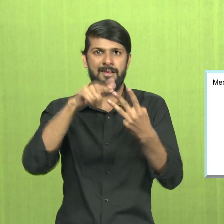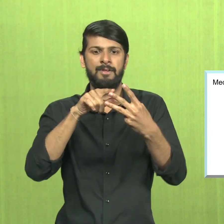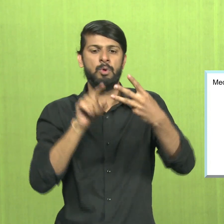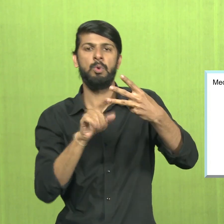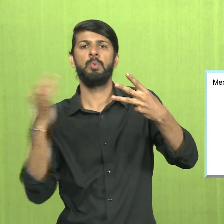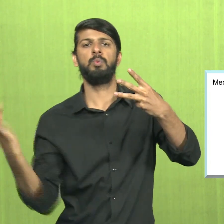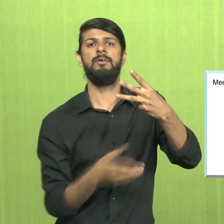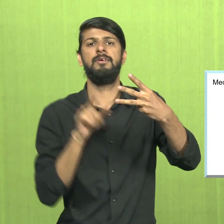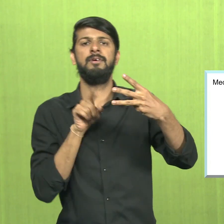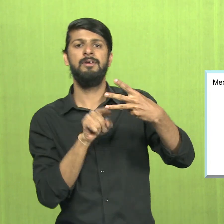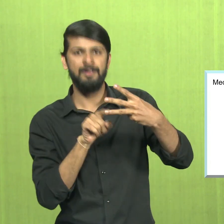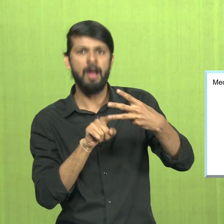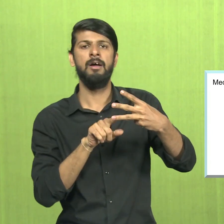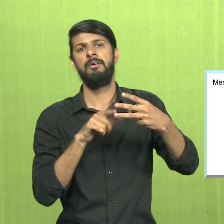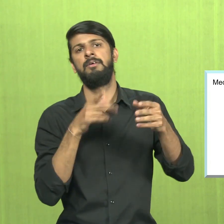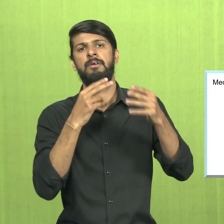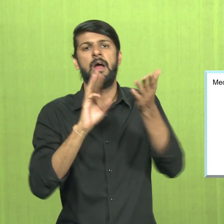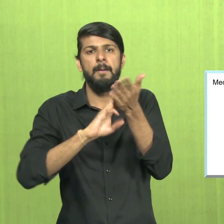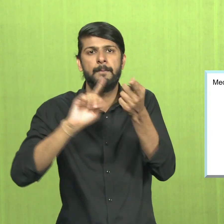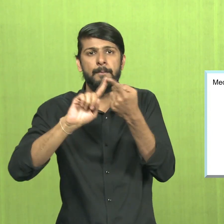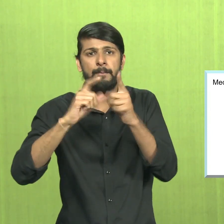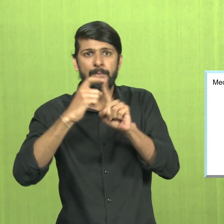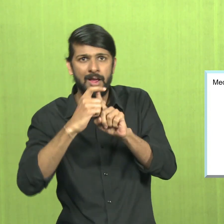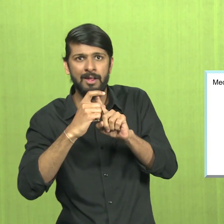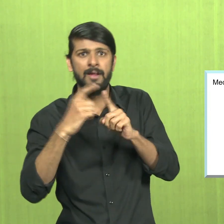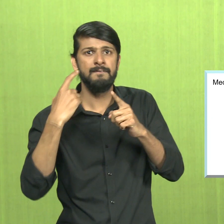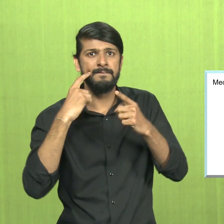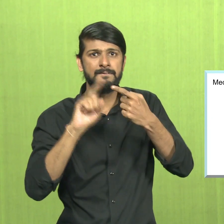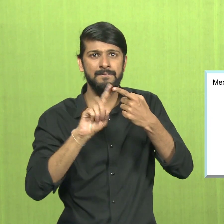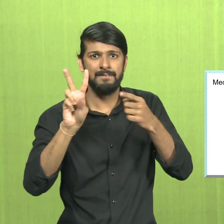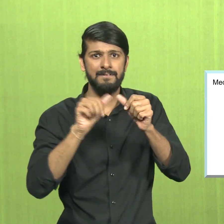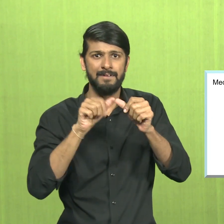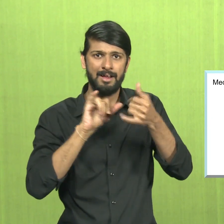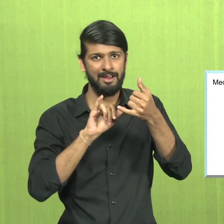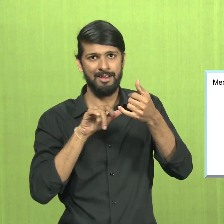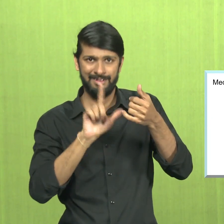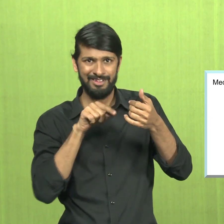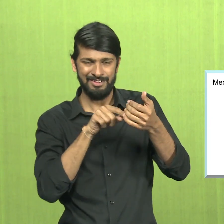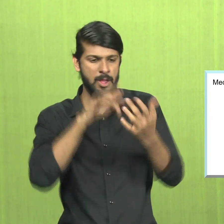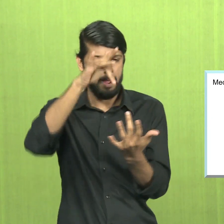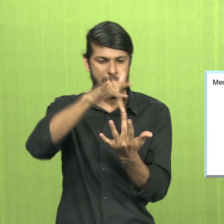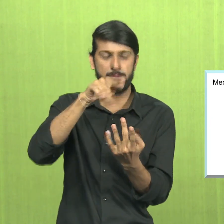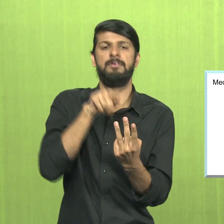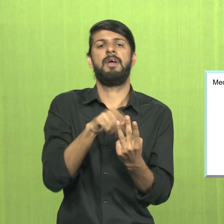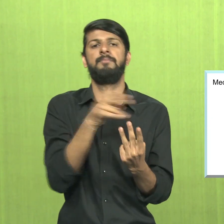कि सोशल मीडिया पर पीरियड ऑफिसर कि कल भंडारी कोई शिक्षा नहीं दी है हुआ